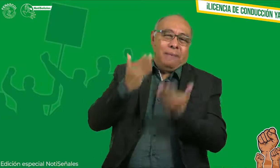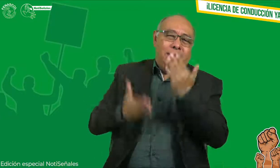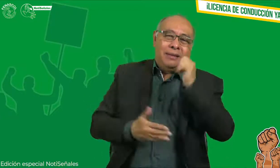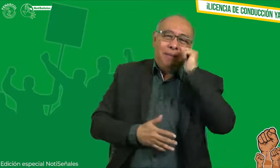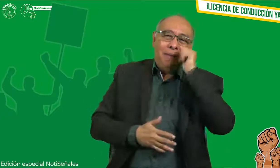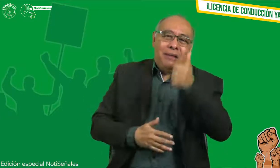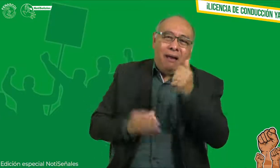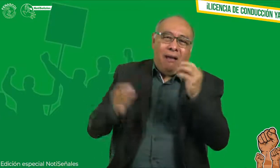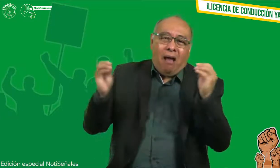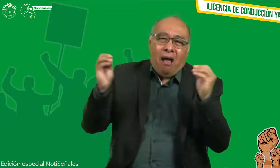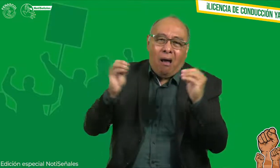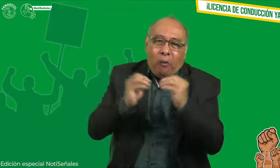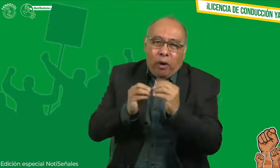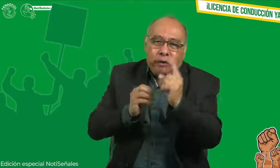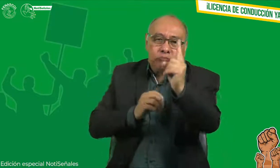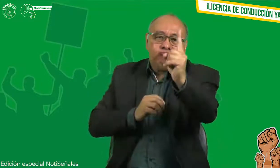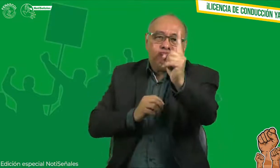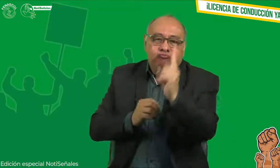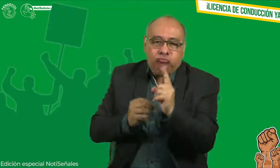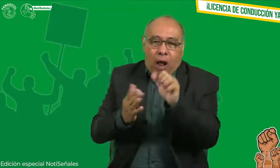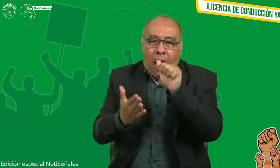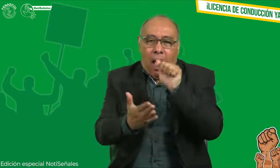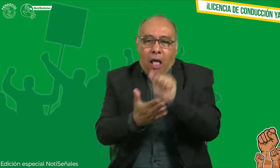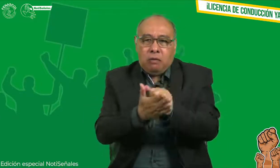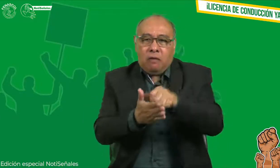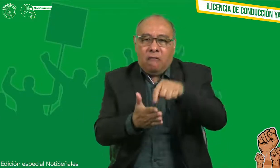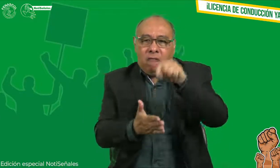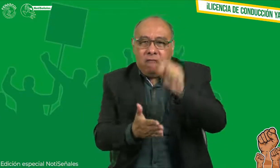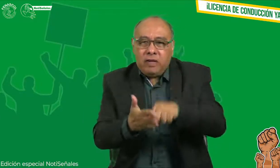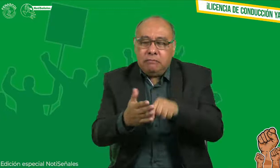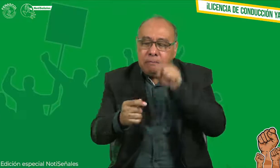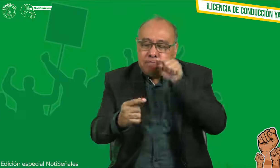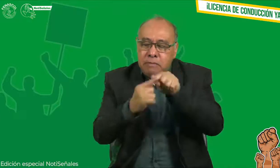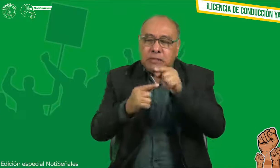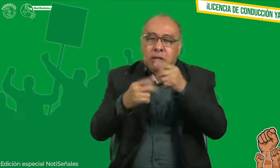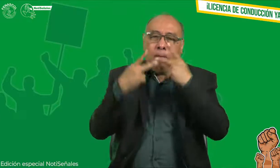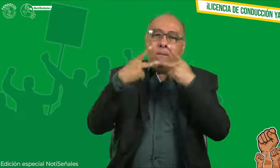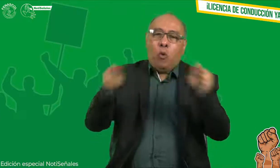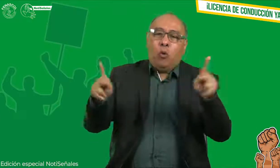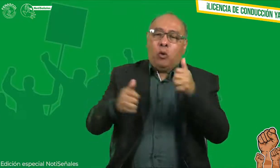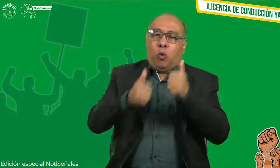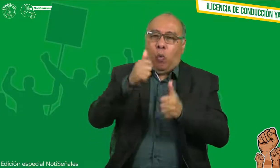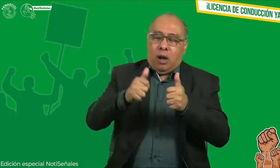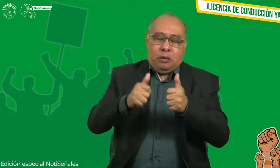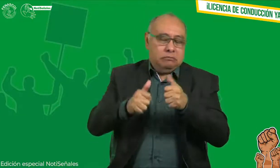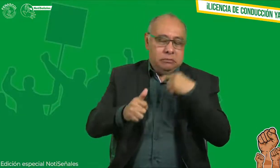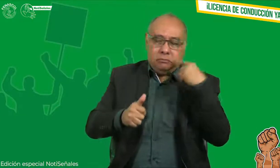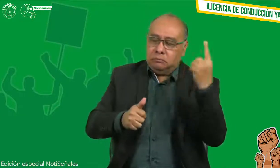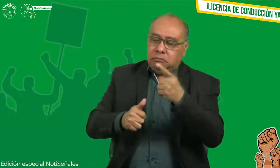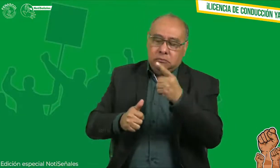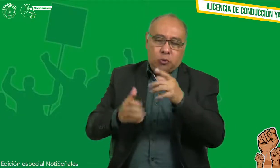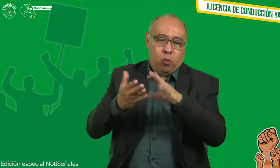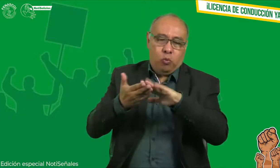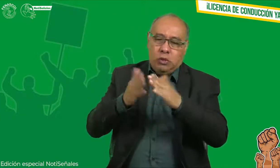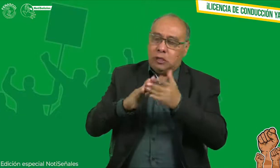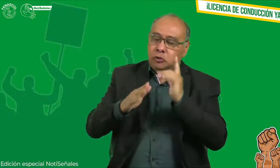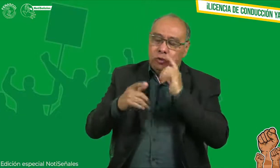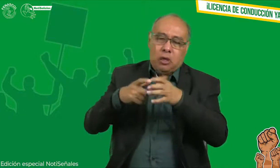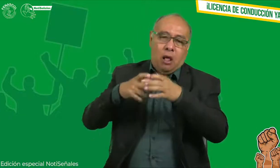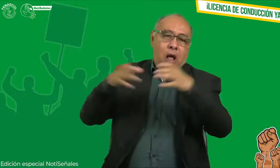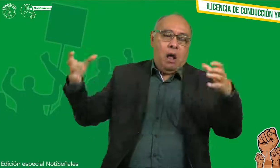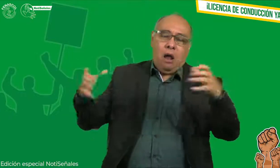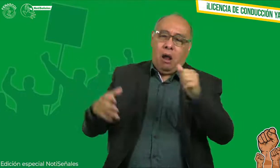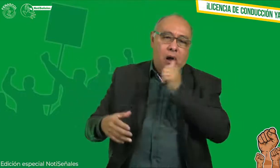se necesitaría hacer un plantón el mismo viernes. Va a depender mucho de lo que se pueda firmar mañana referente